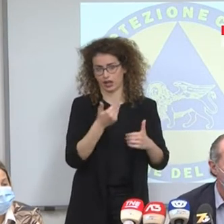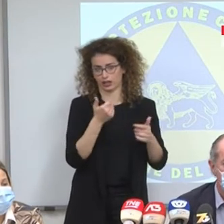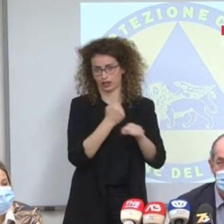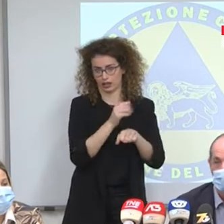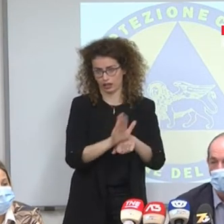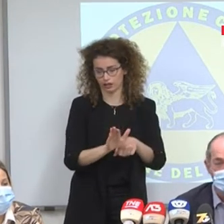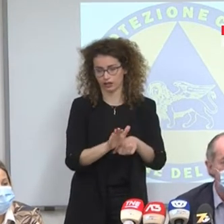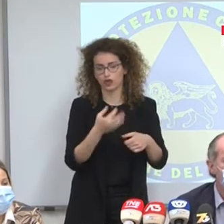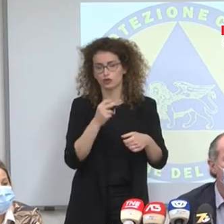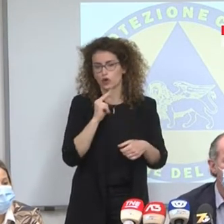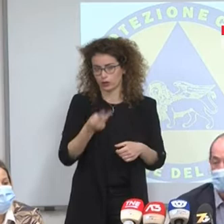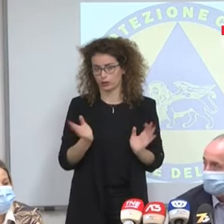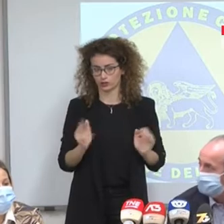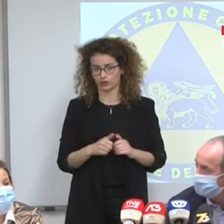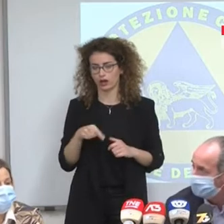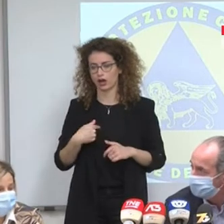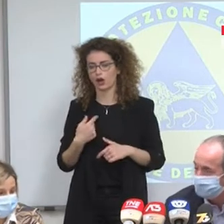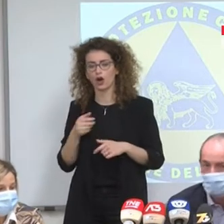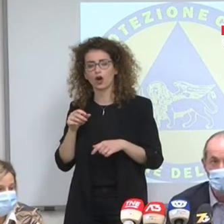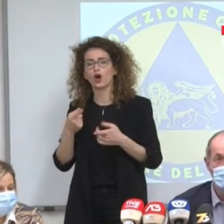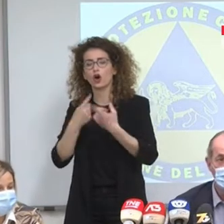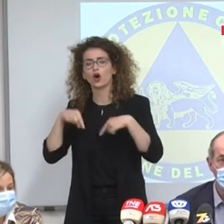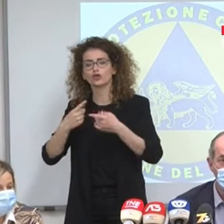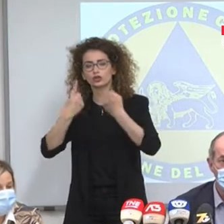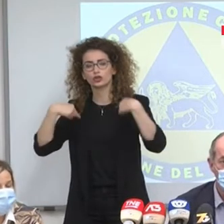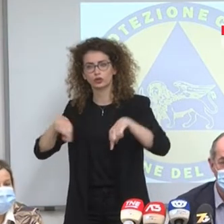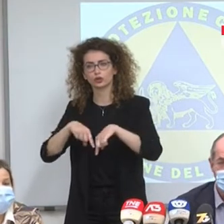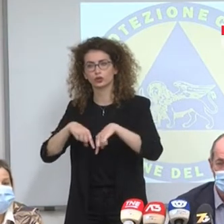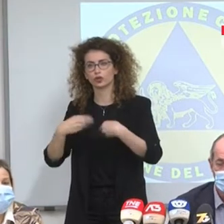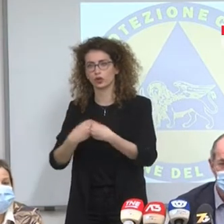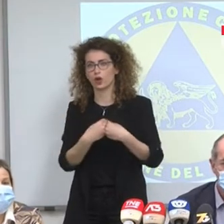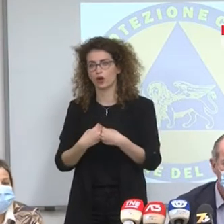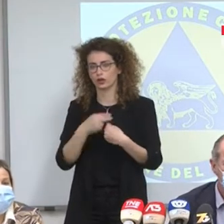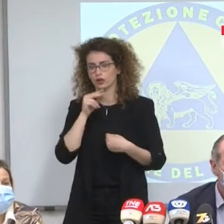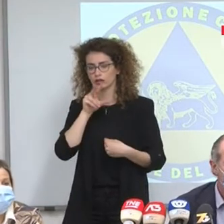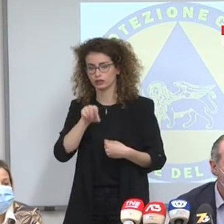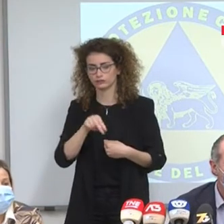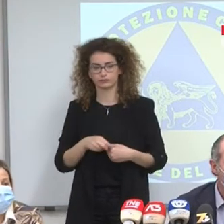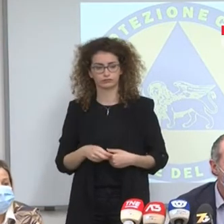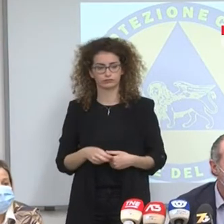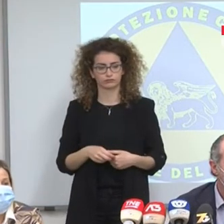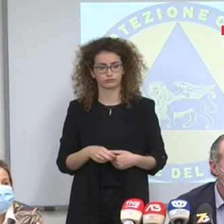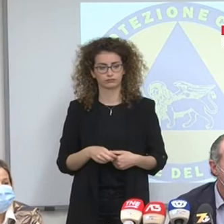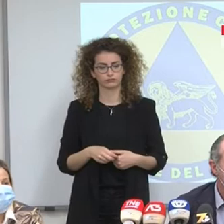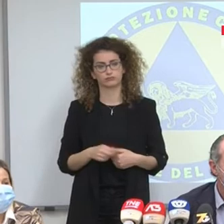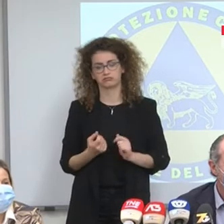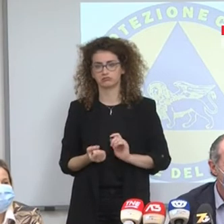risposta. Anzi, lo porrò oggi alla riunione, ne parliamo oggi in riunione con i colleghi. Un altro